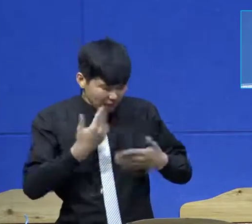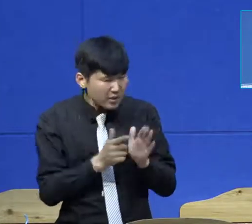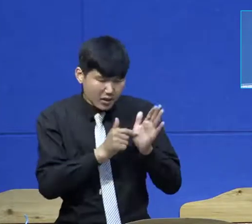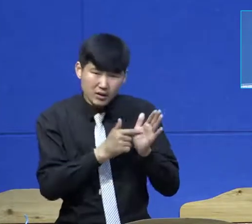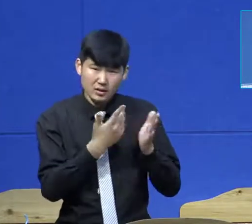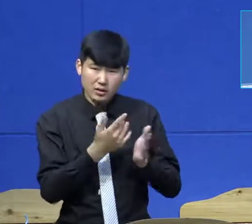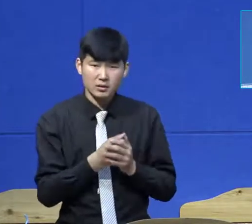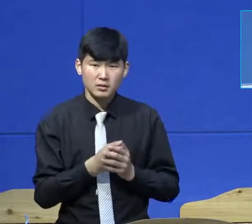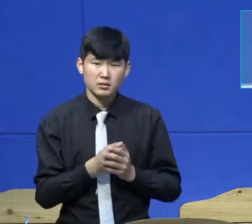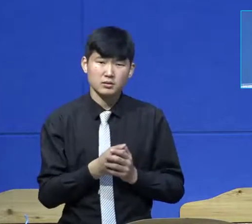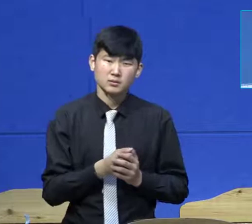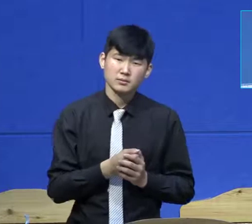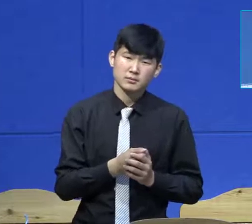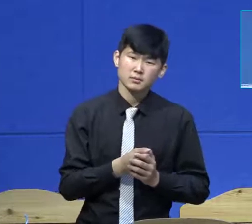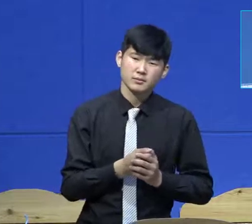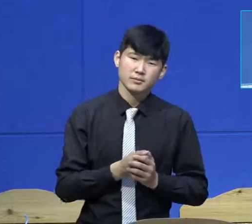байна.